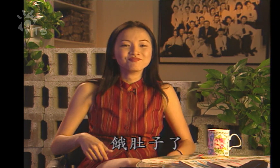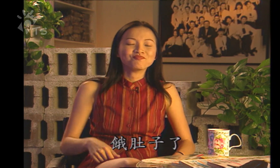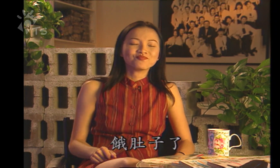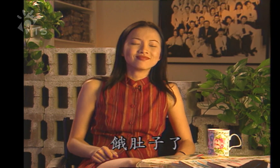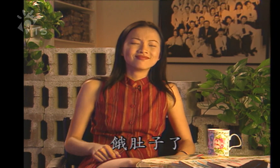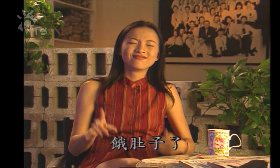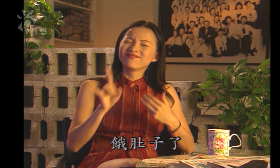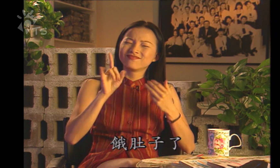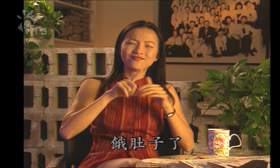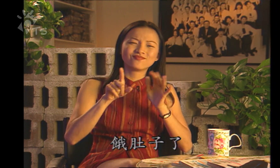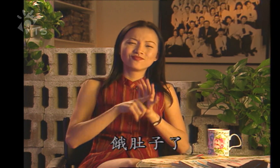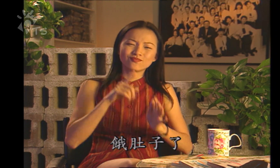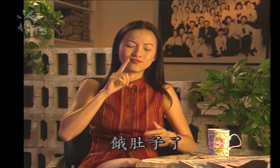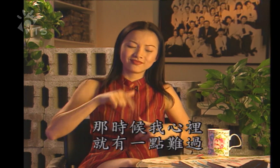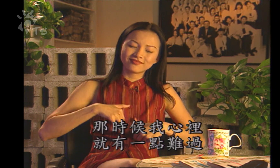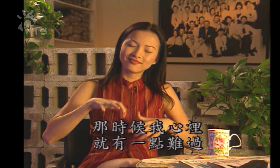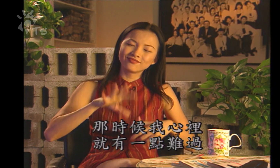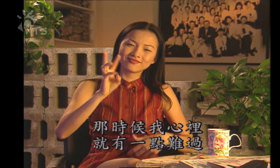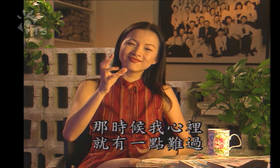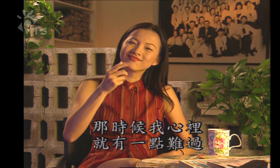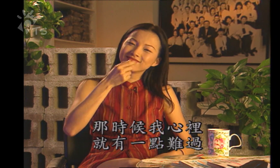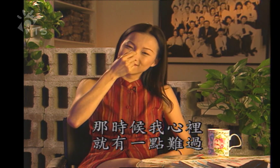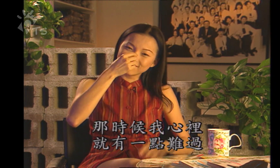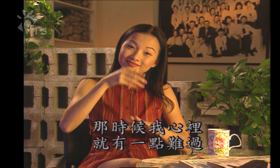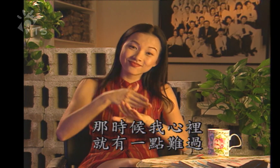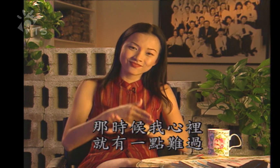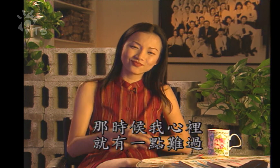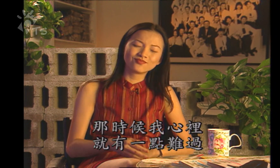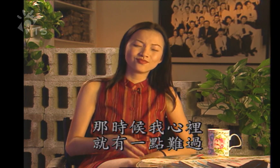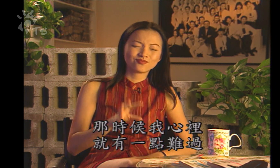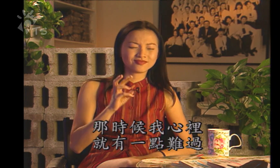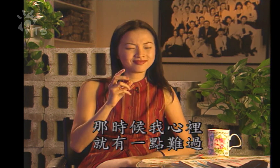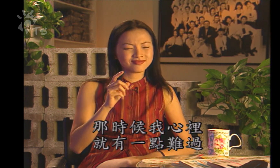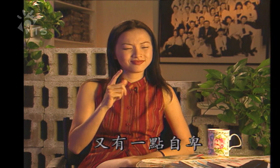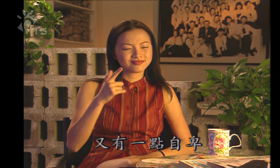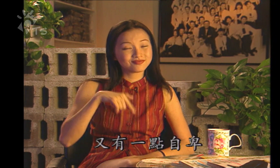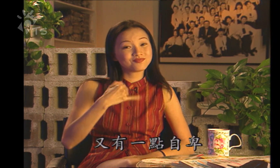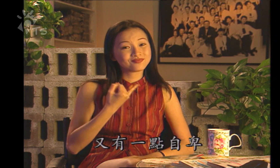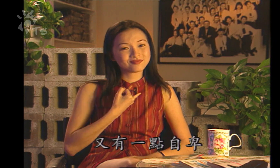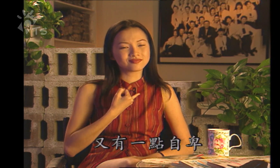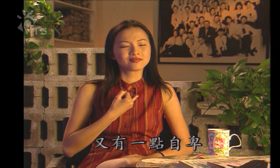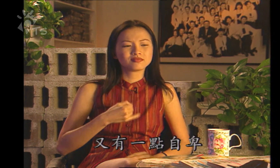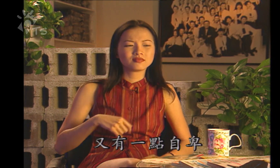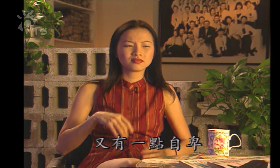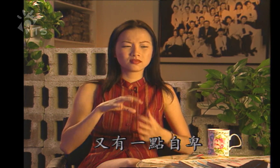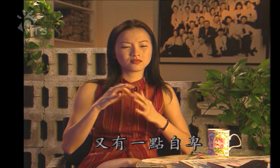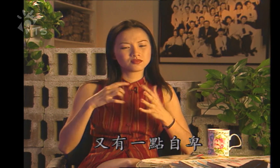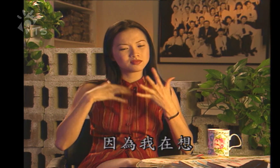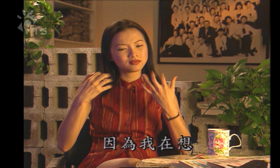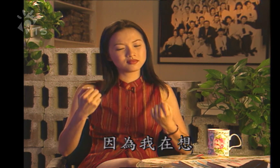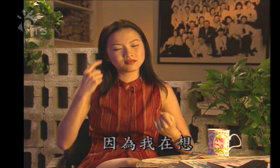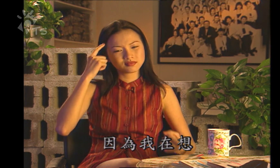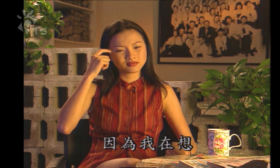了。那时候我心里就有一点难过，又有一点自卑，因为我在